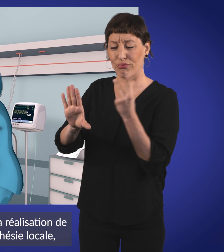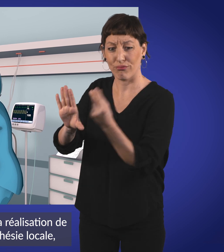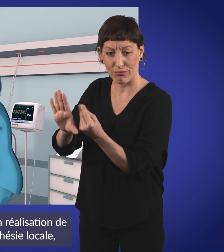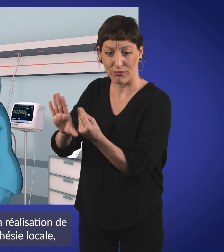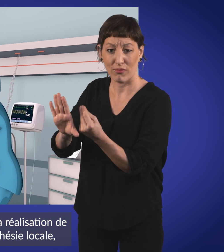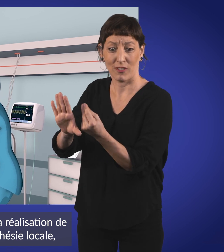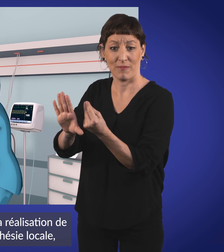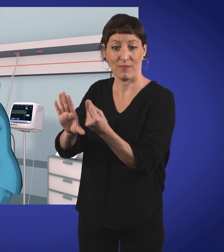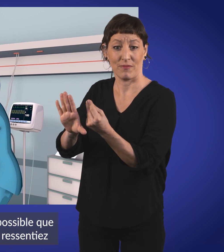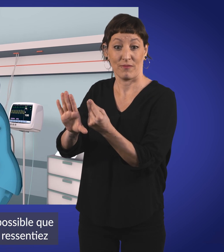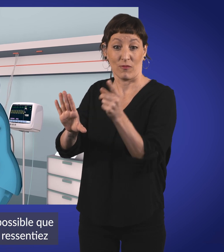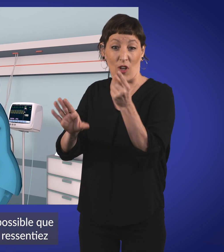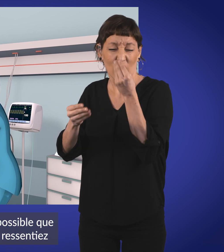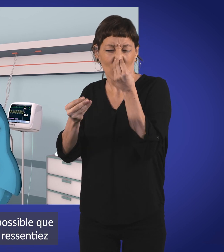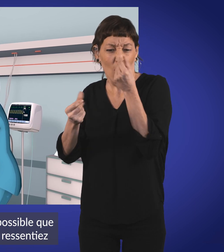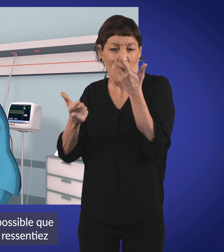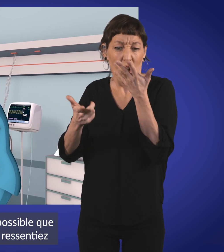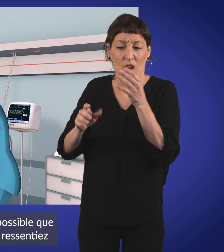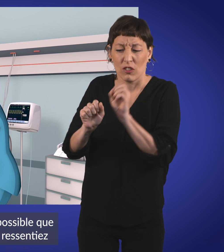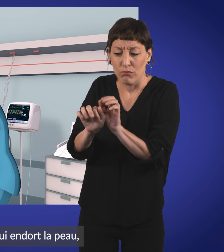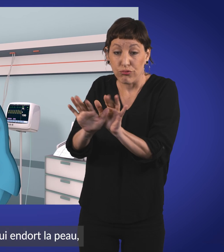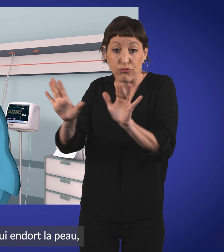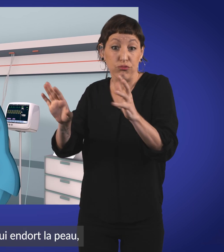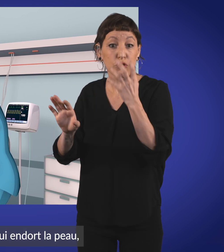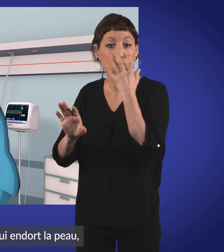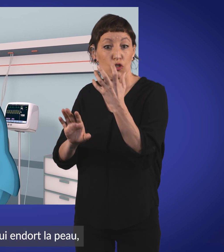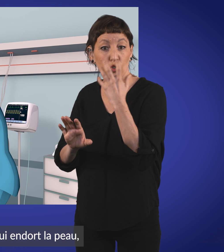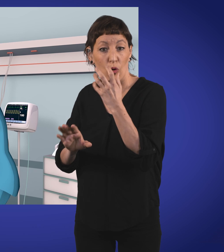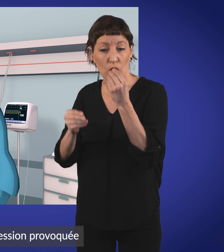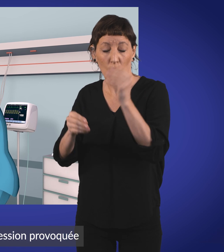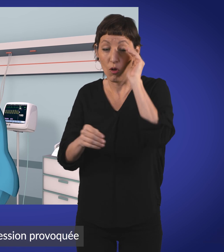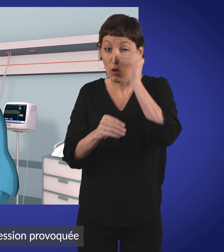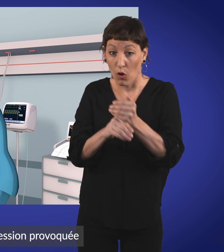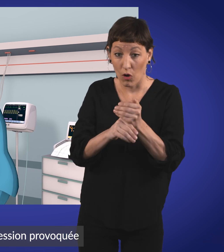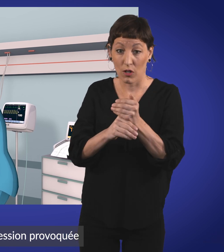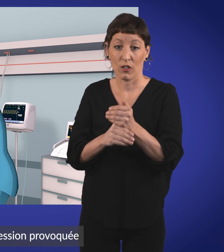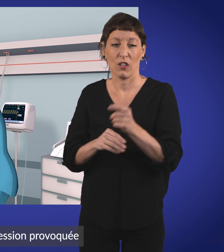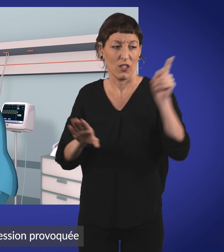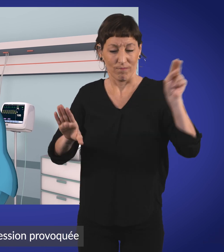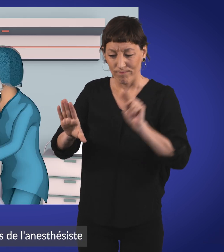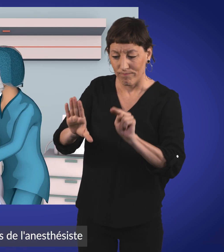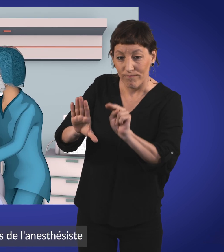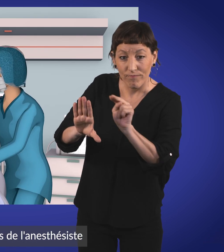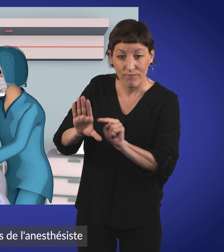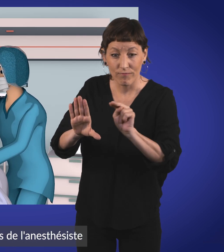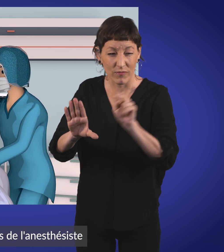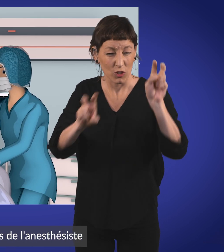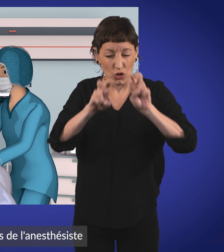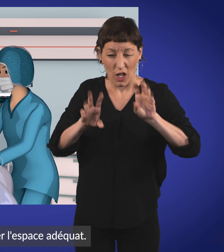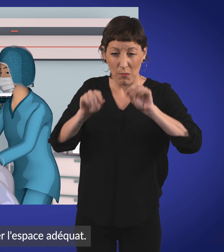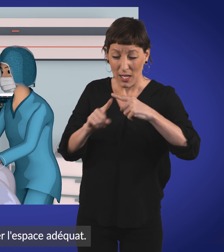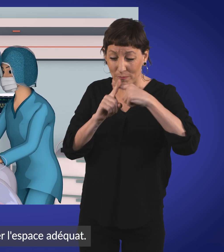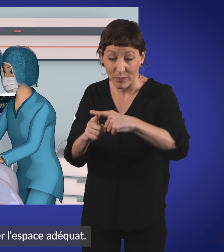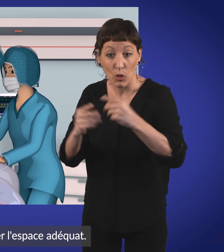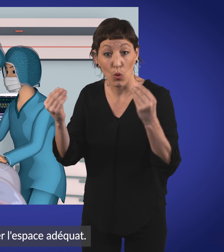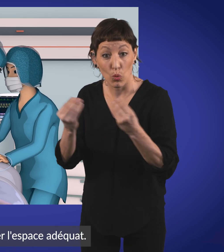de l'anesthésie locale, il est possible que vous ressentiez la chaleur qui endort la peau, puis une pression provoquée par les doigts de